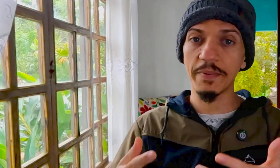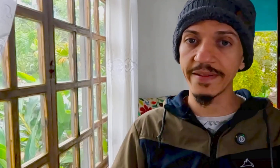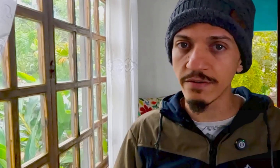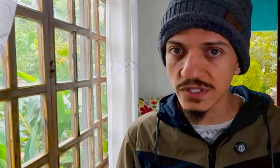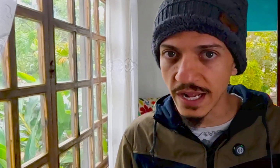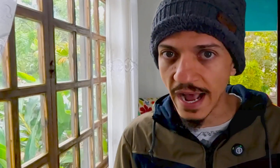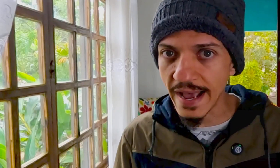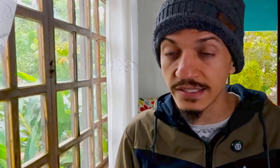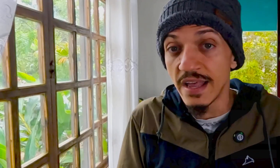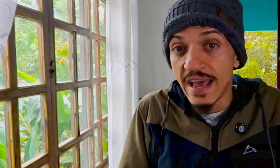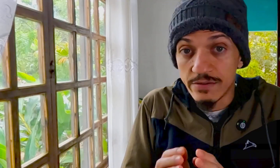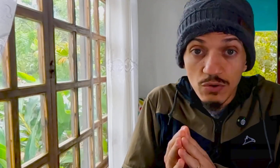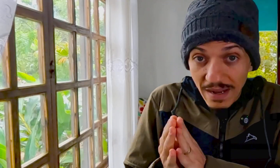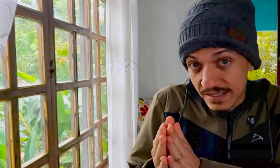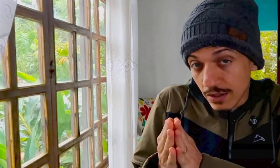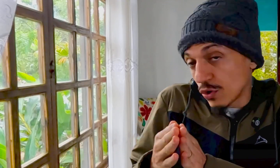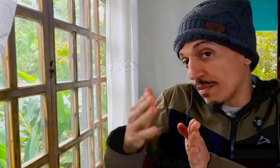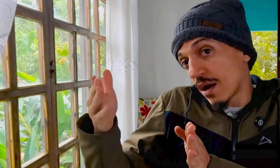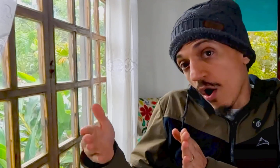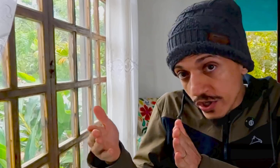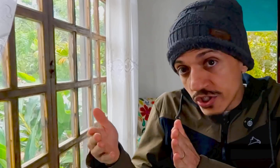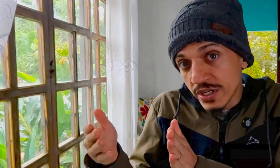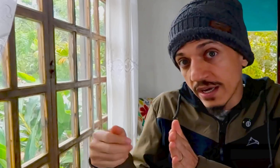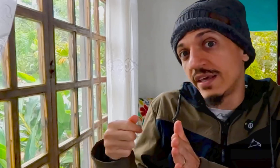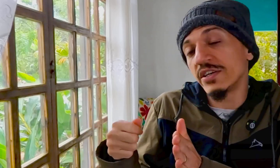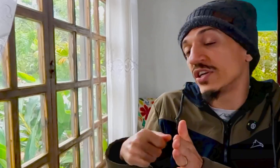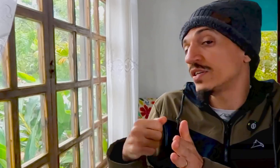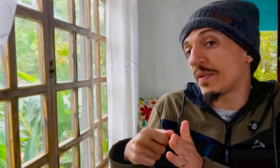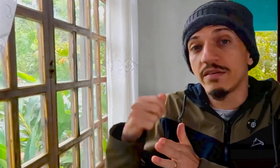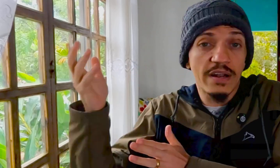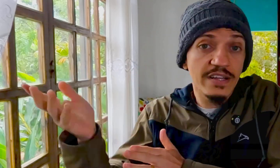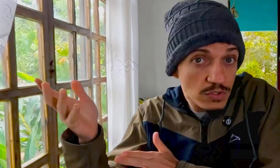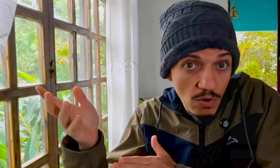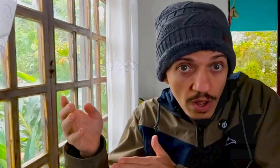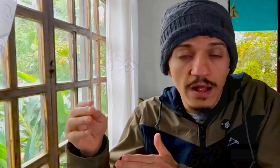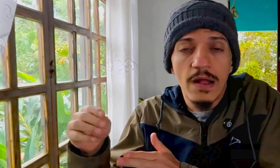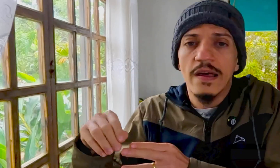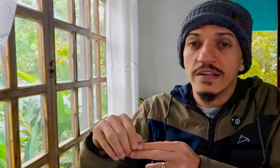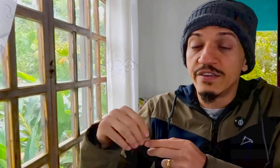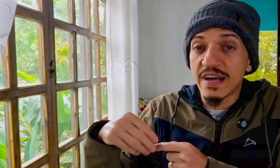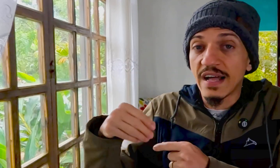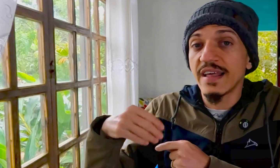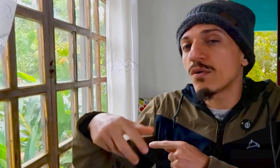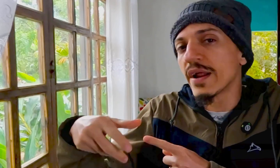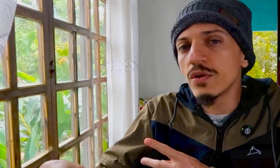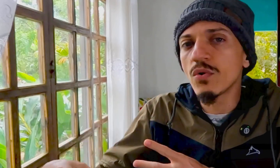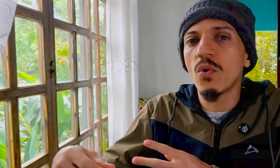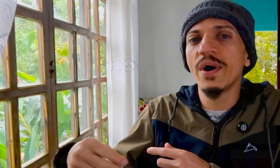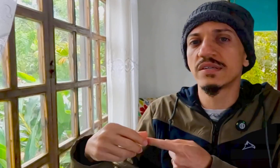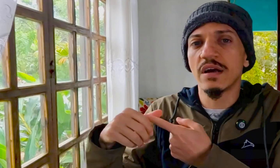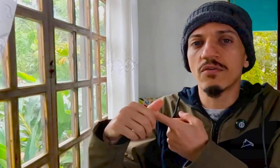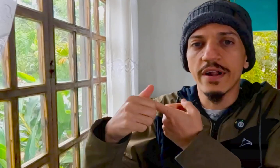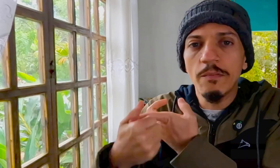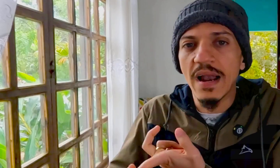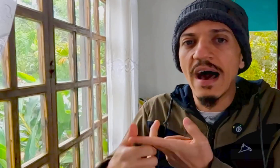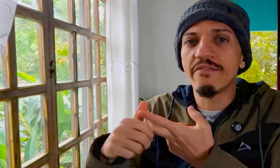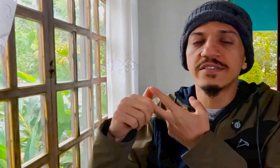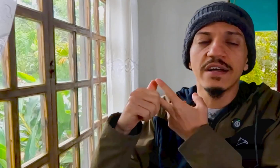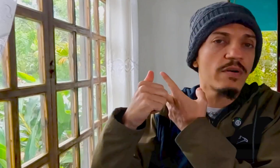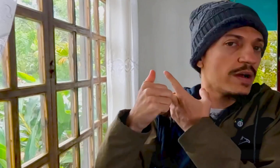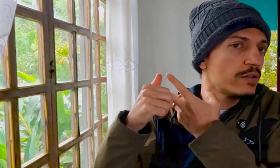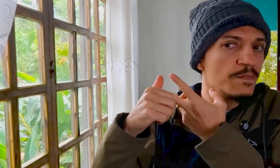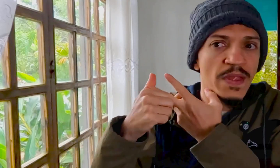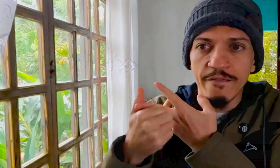tentar aprender os sinais, é tudo baseado numa lógica que a gente aprendeu lá na escola, de ficar decorando coisas, decorando